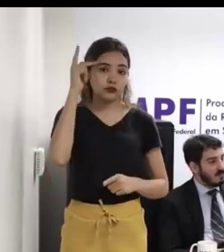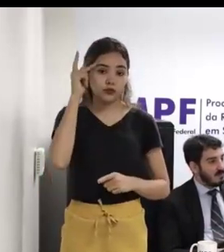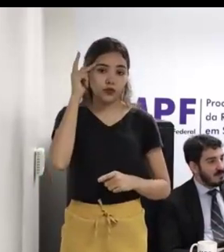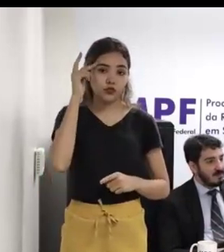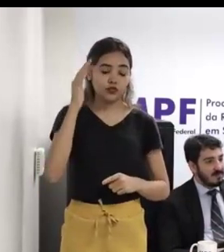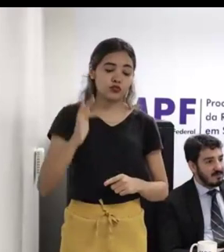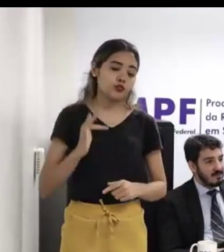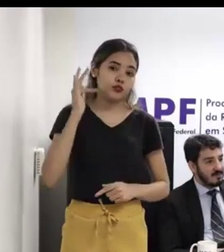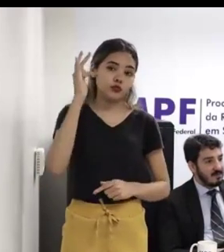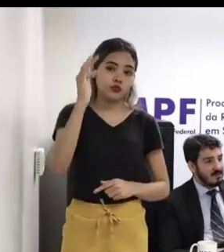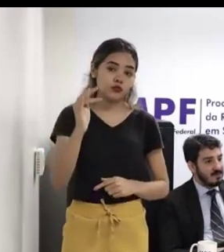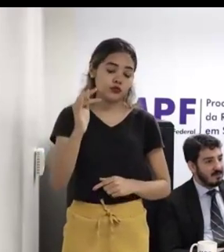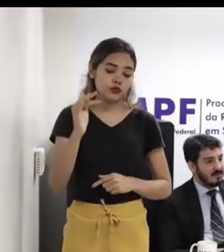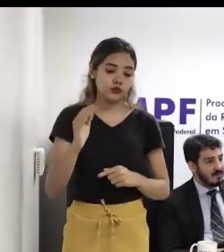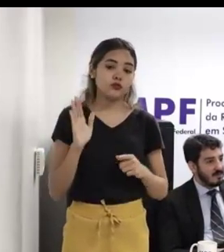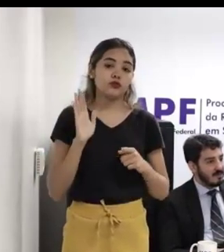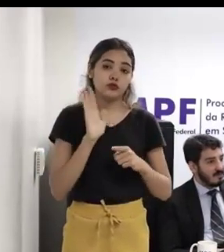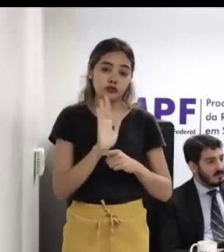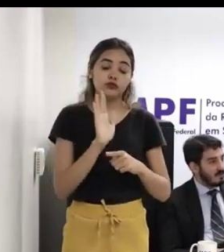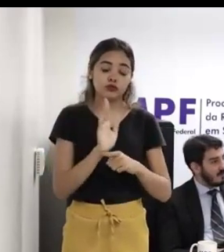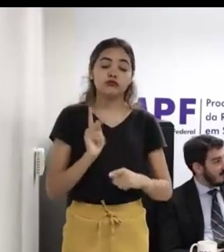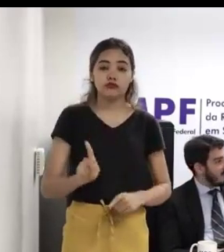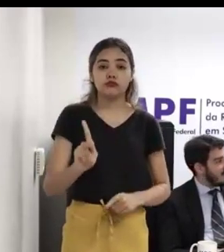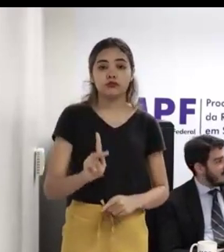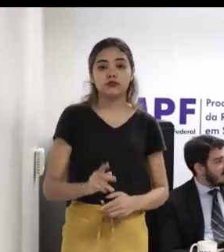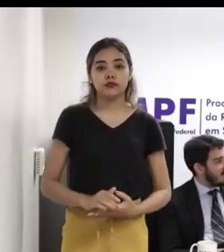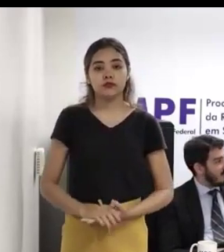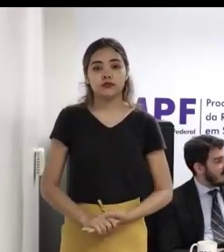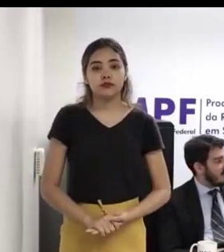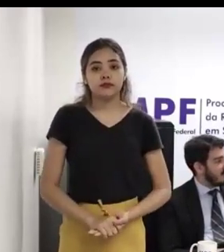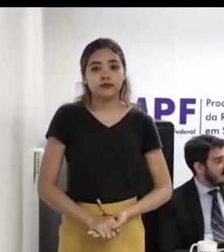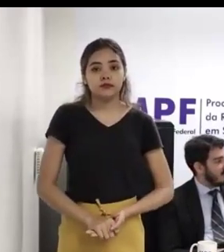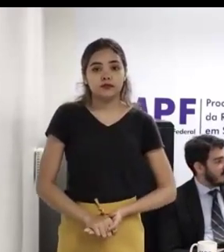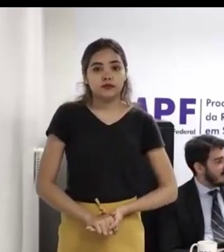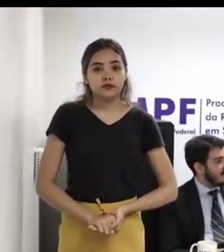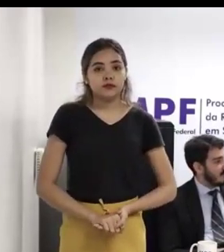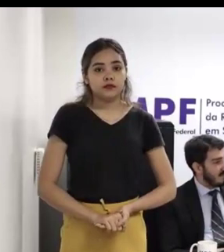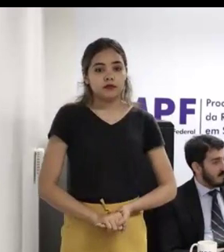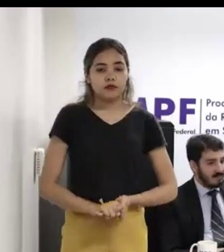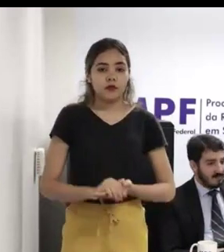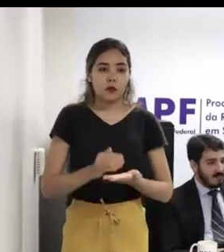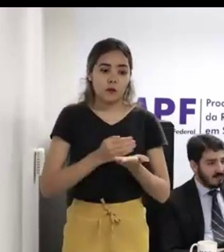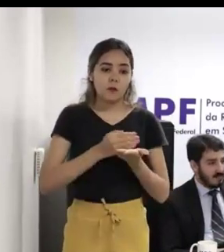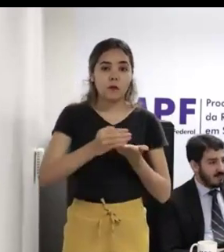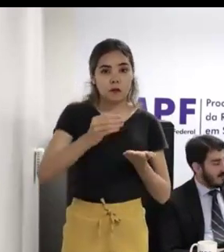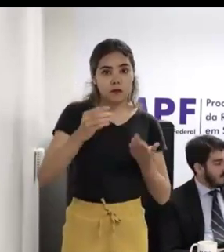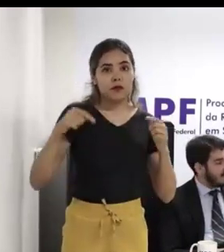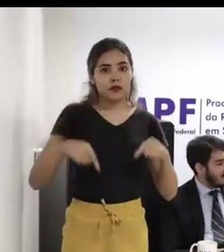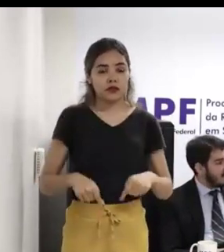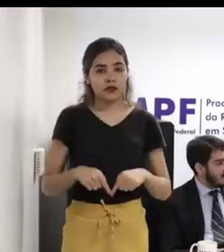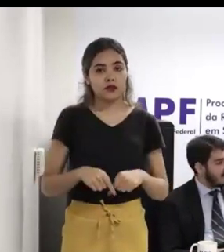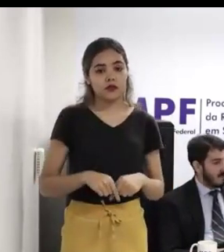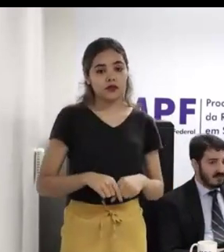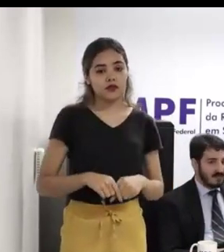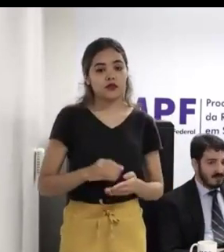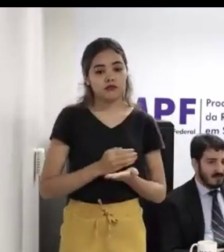infelizmente situações nesse sentido então Eh é um ponto de partida conversando com com o procurador giberto é um